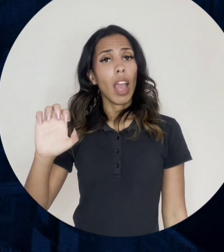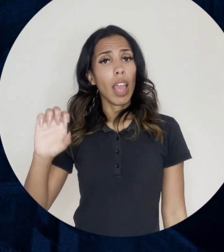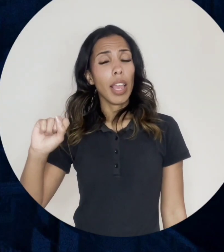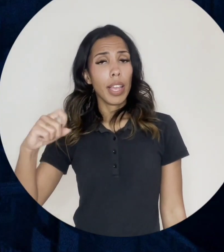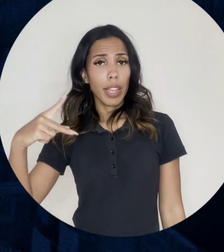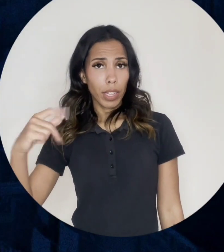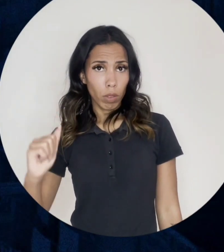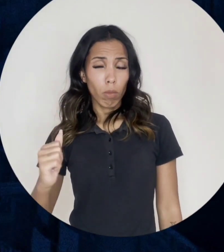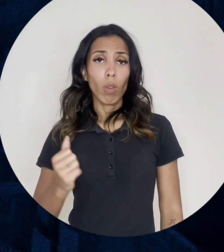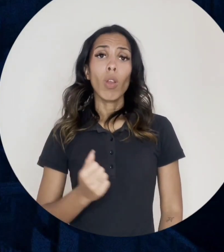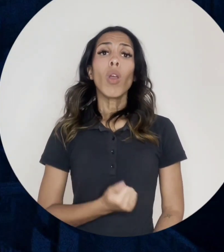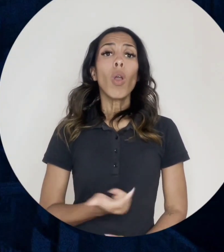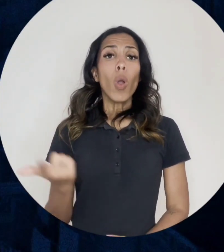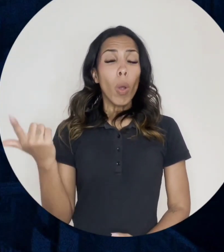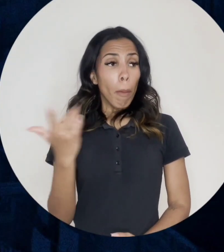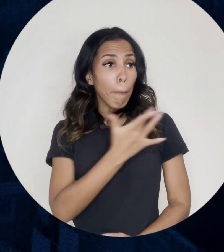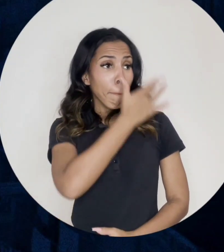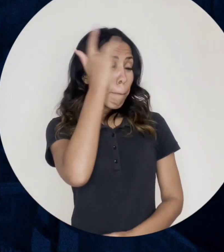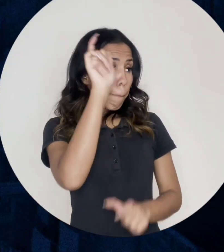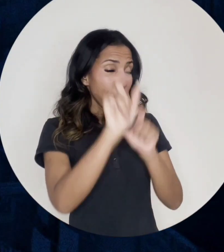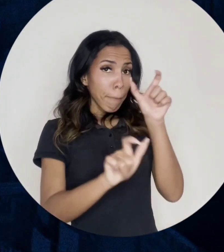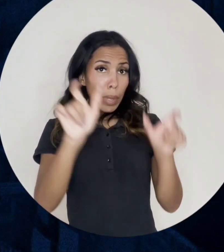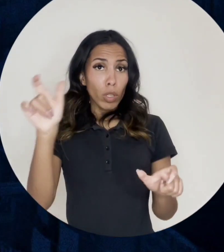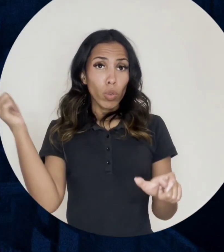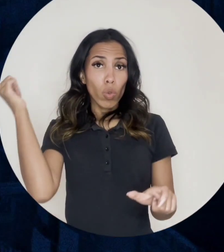Quanto mais gente eu conseguisse